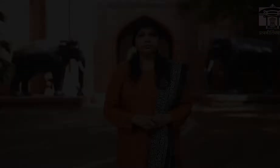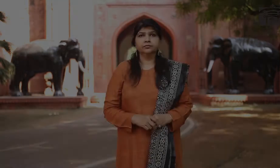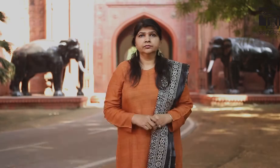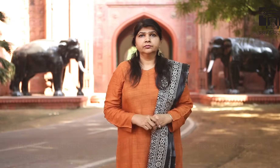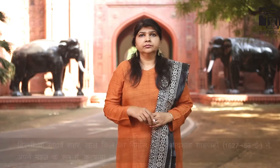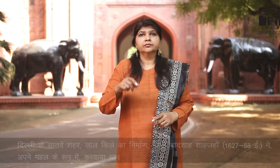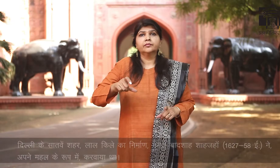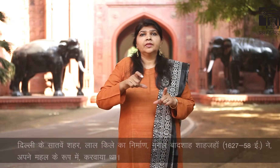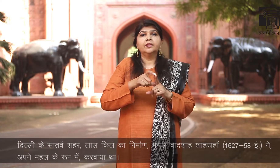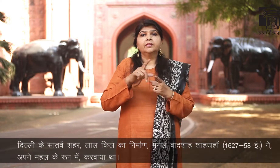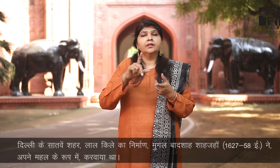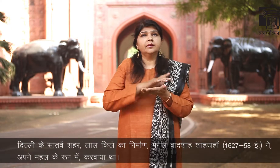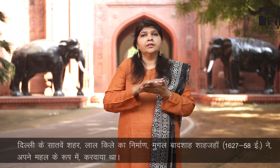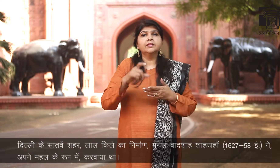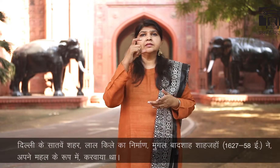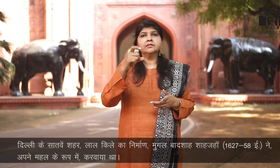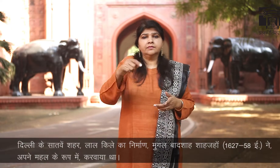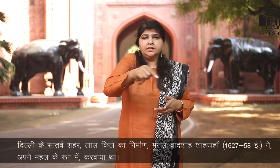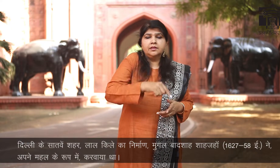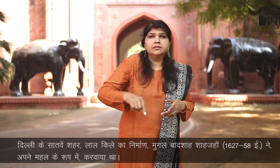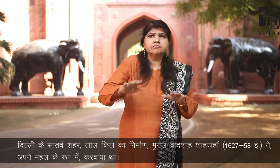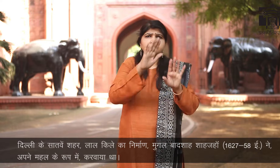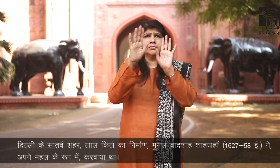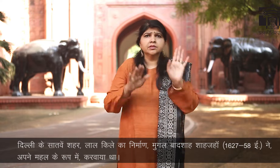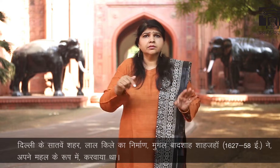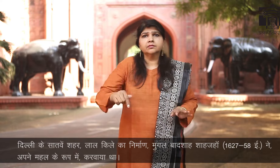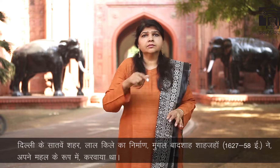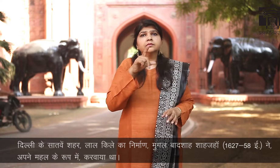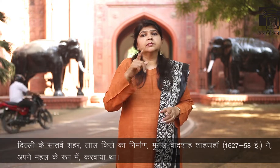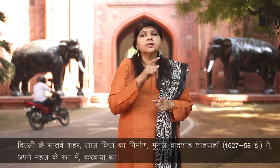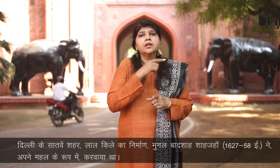दिल्ली के 7वें शहर लाल किले का निर्माण